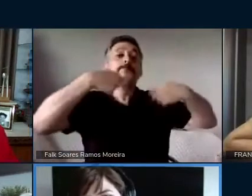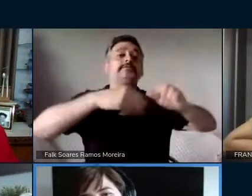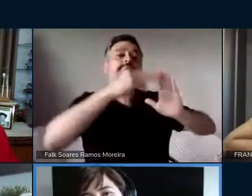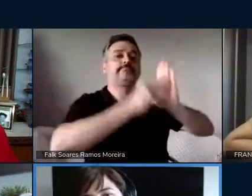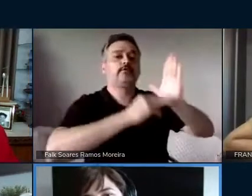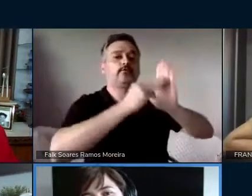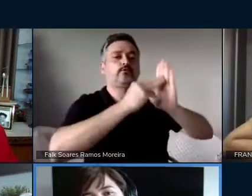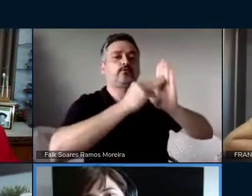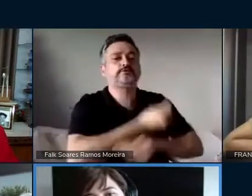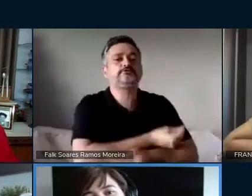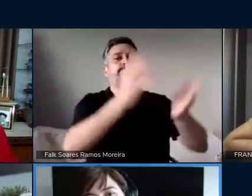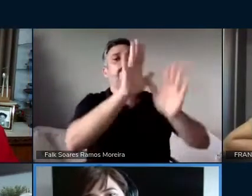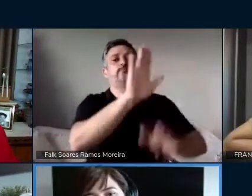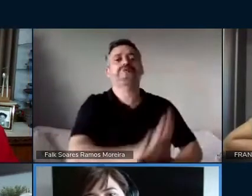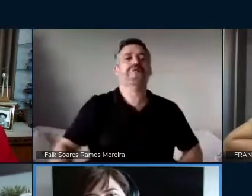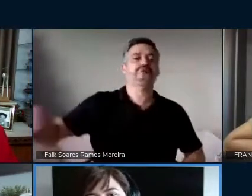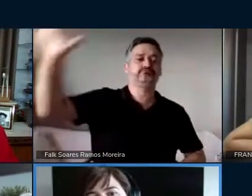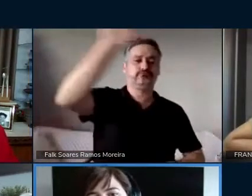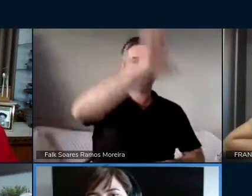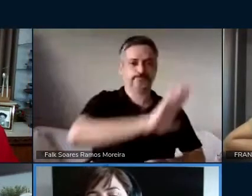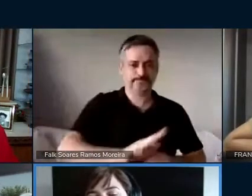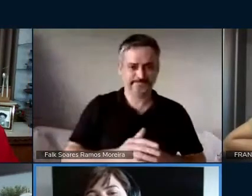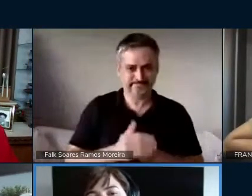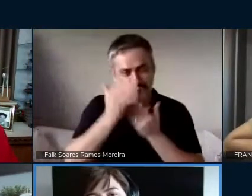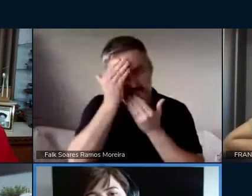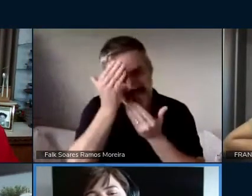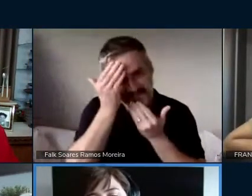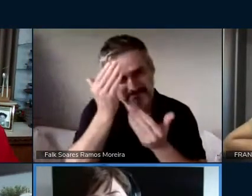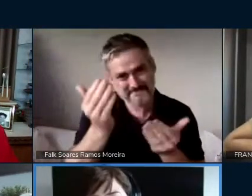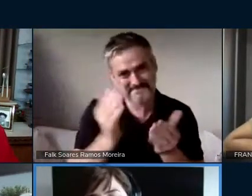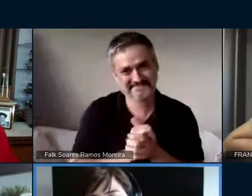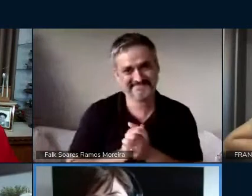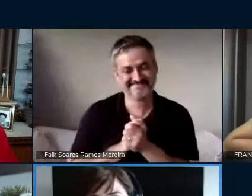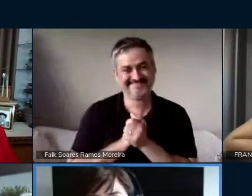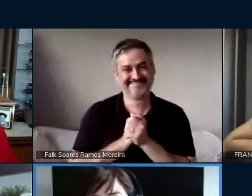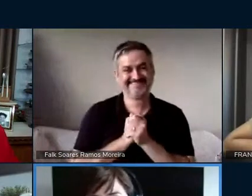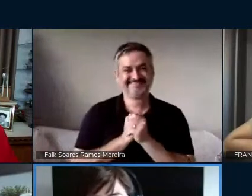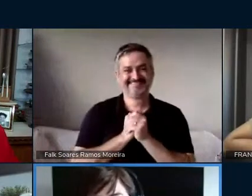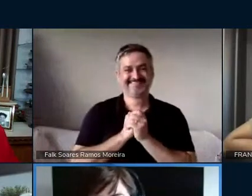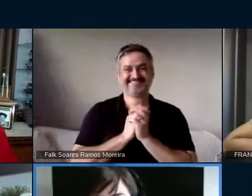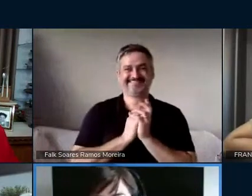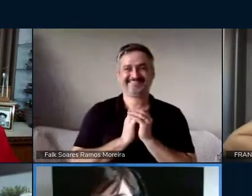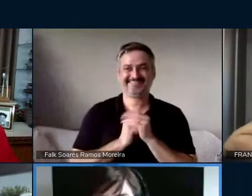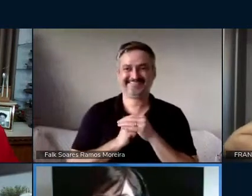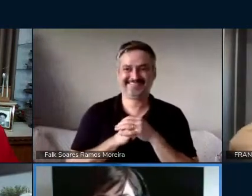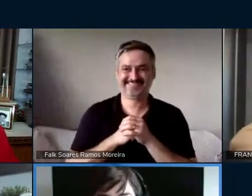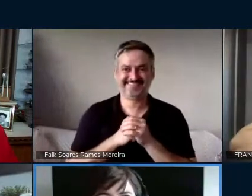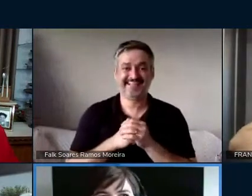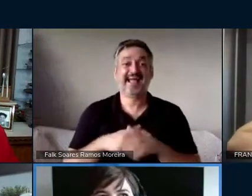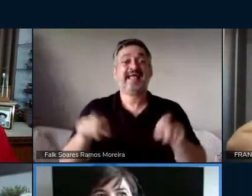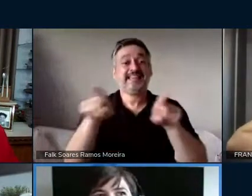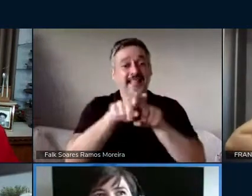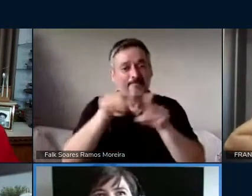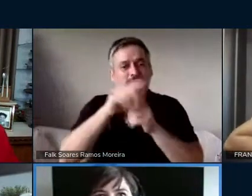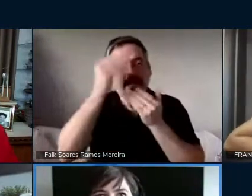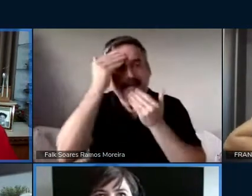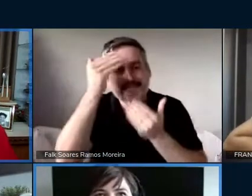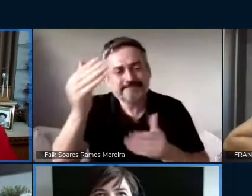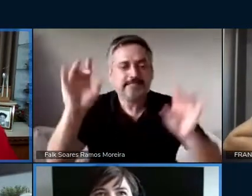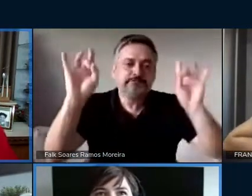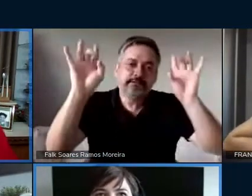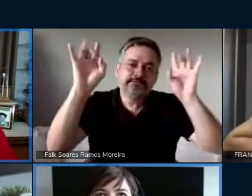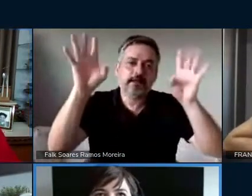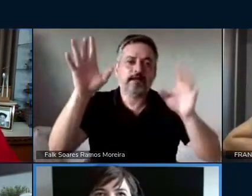Né? Para estimular e melhorar cada vez mais a metodologia de ensino para os demais surdos do Brasil inteiro.